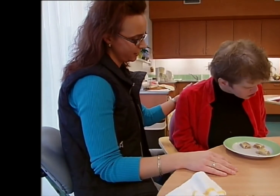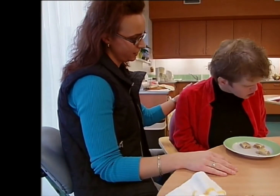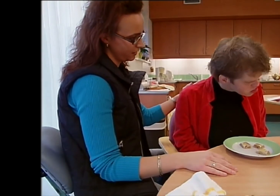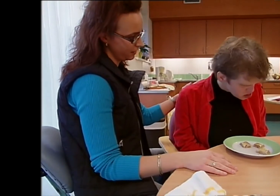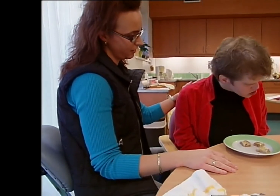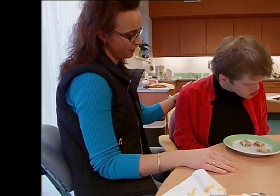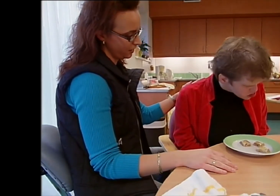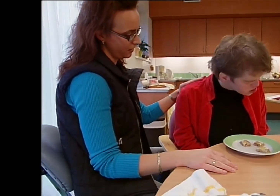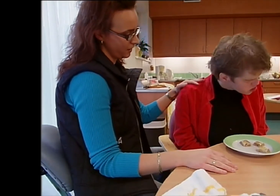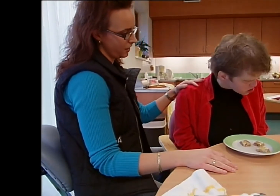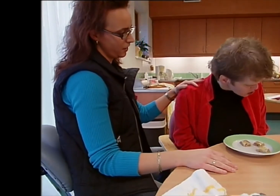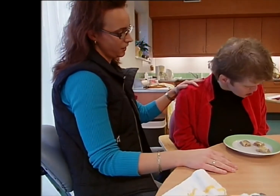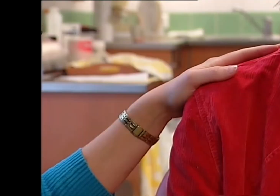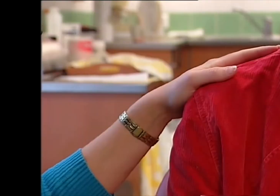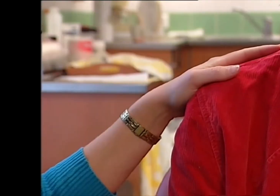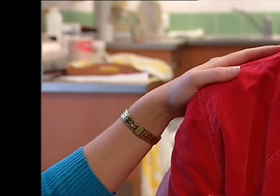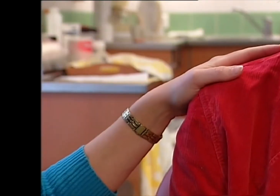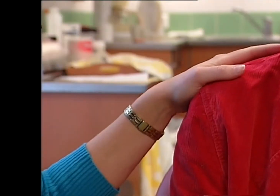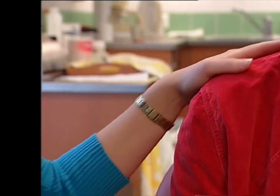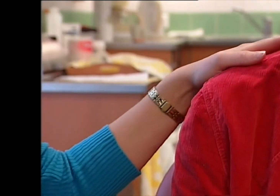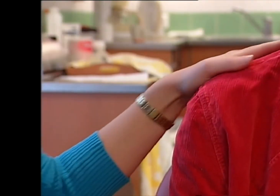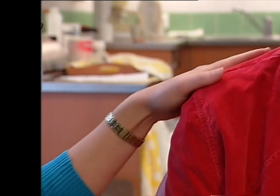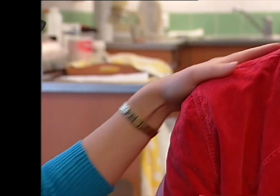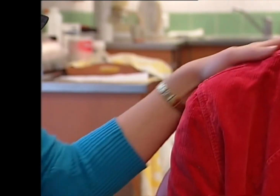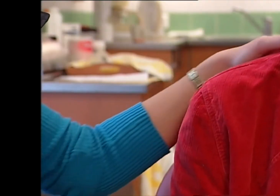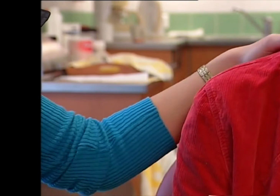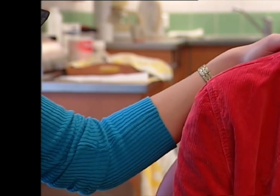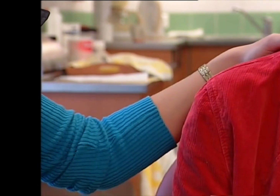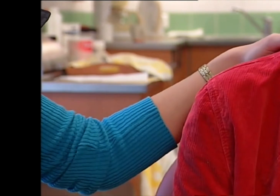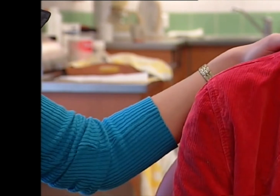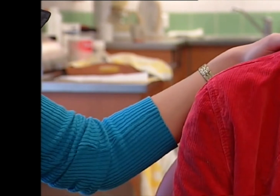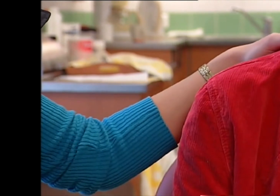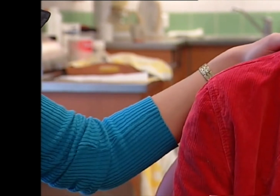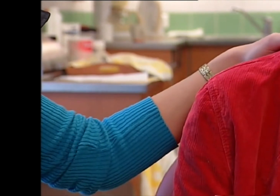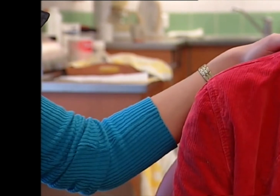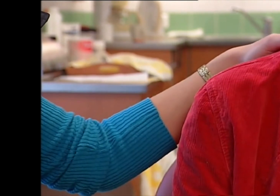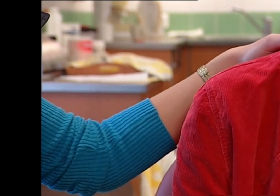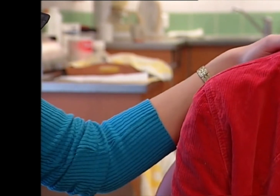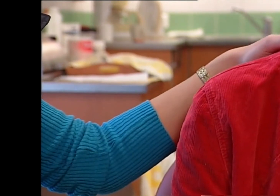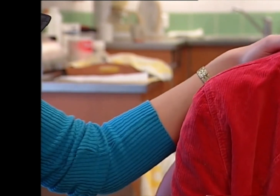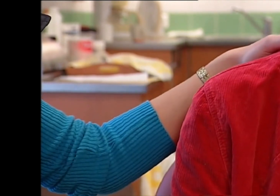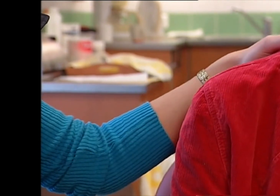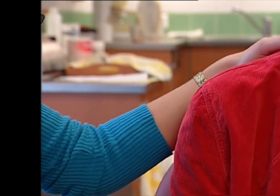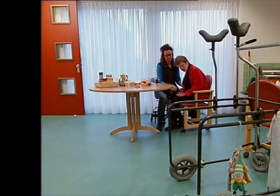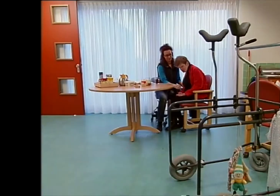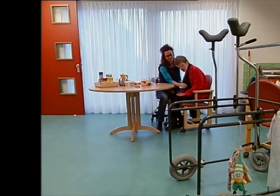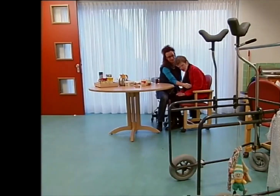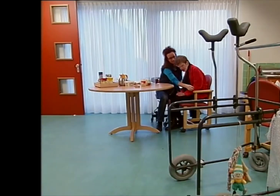afspraak geen functionele aanraking zonder een begroeting. Altijd zijn er behalve functionele aanrakingen